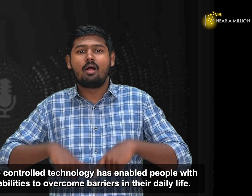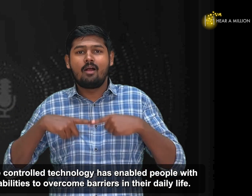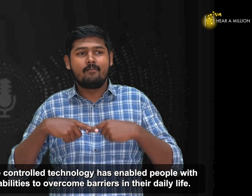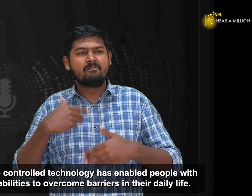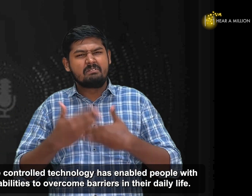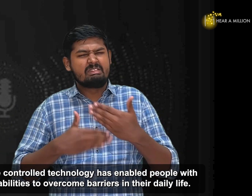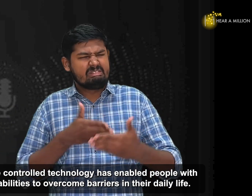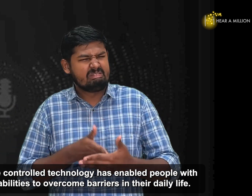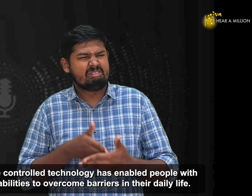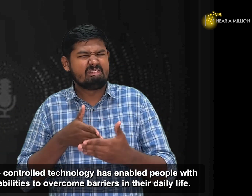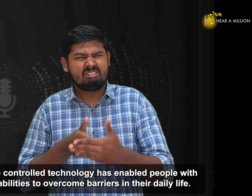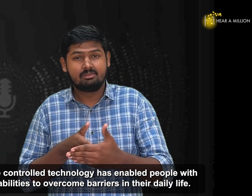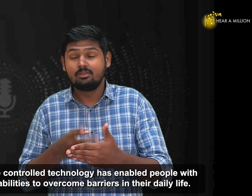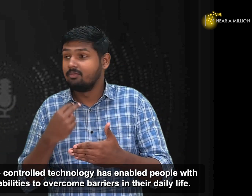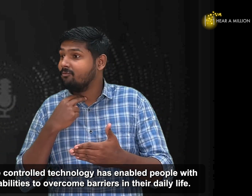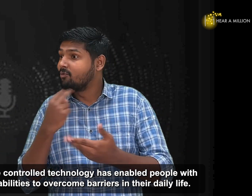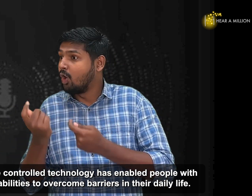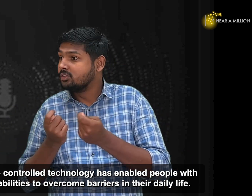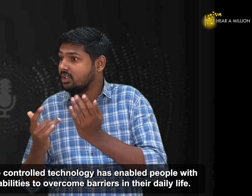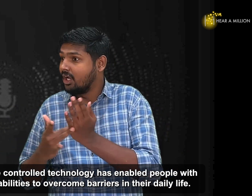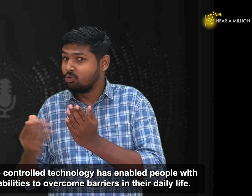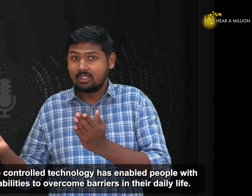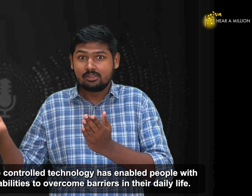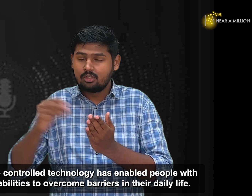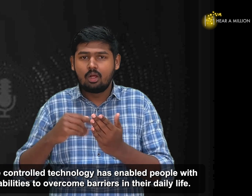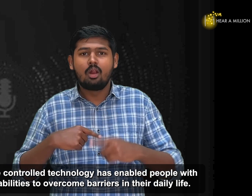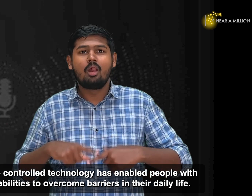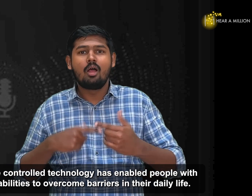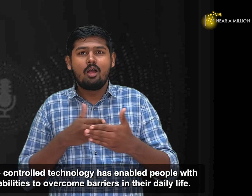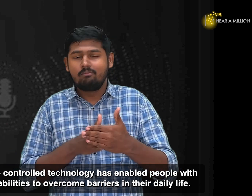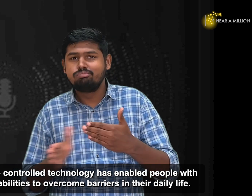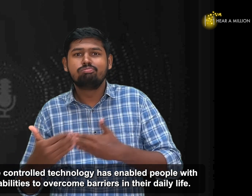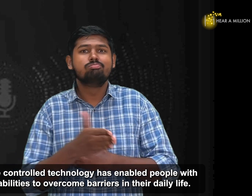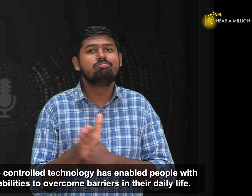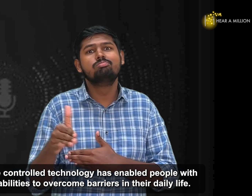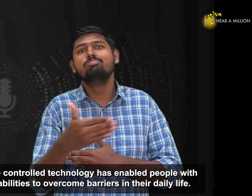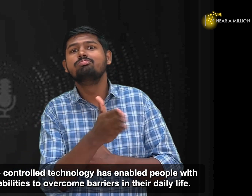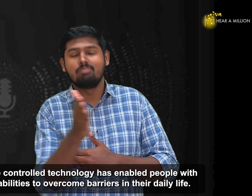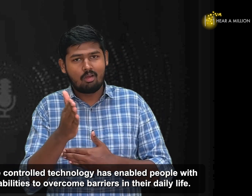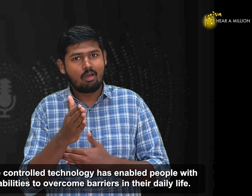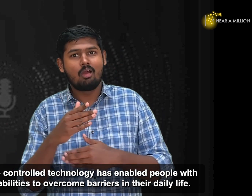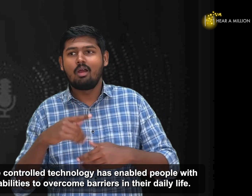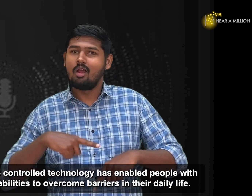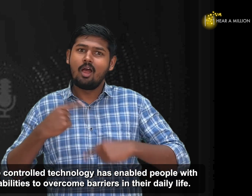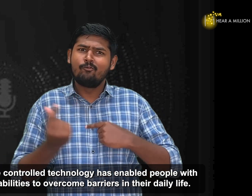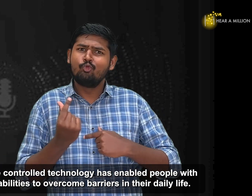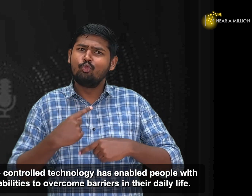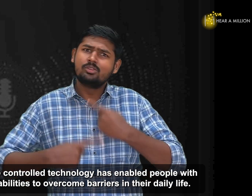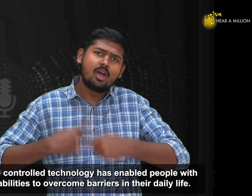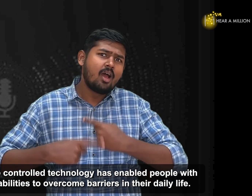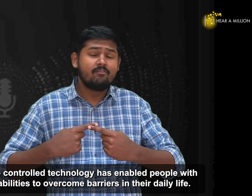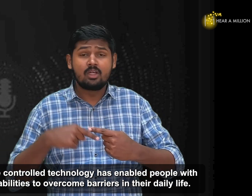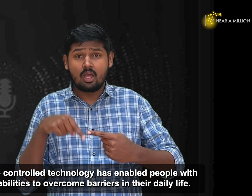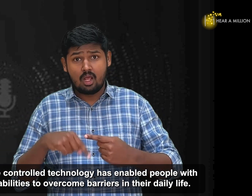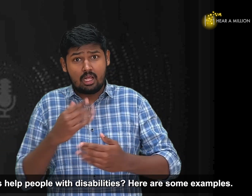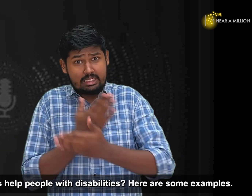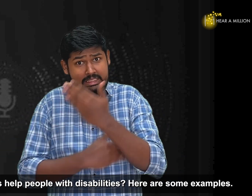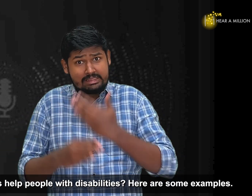दैनिक जीवन में बाधाओं को दूर करने में सक्षम बनाया है। यह विकलांग लोगों की कैसे मदद करता